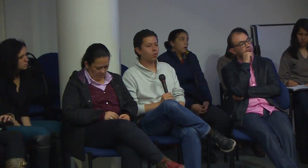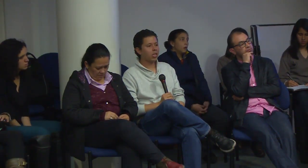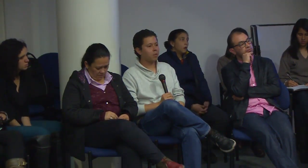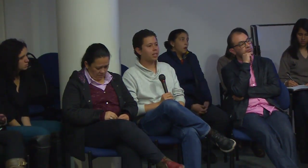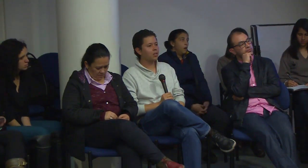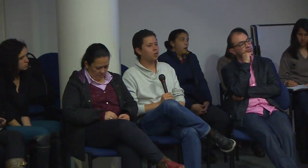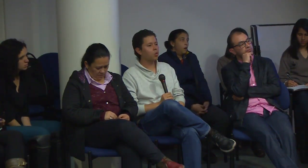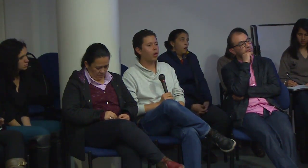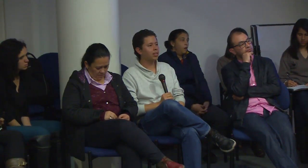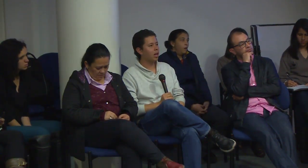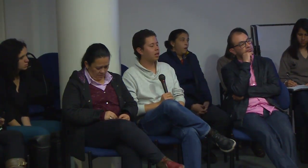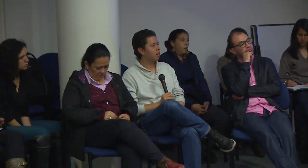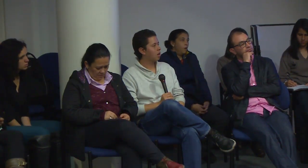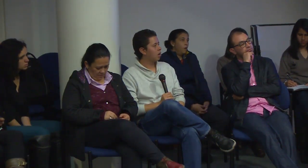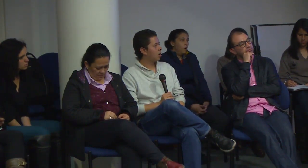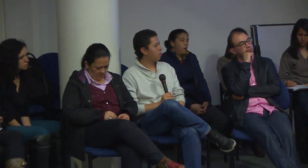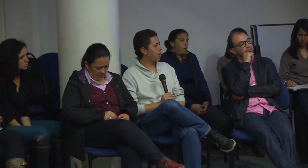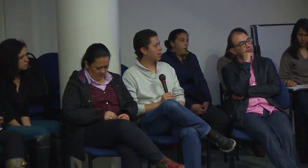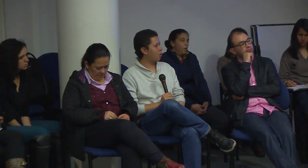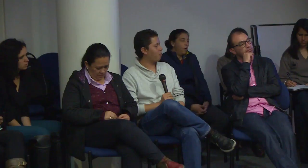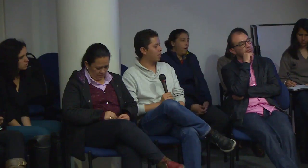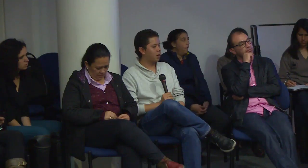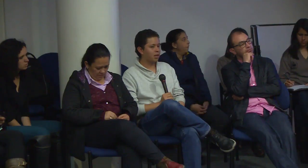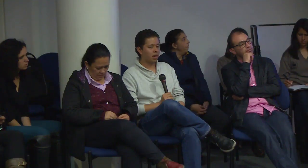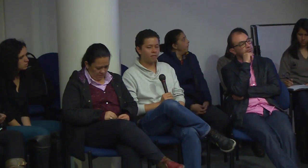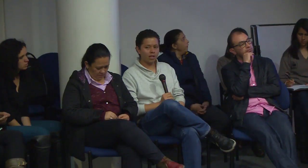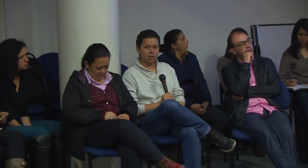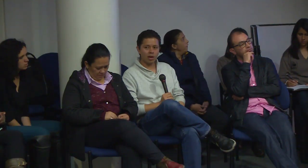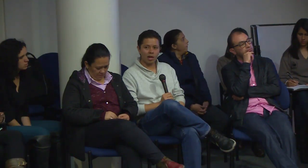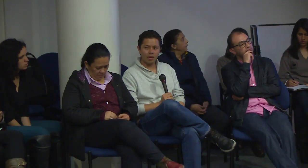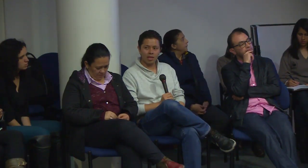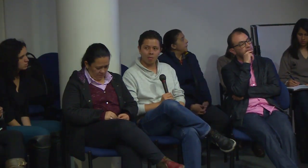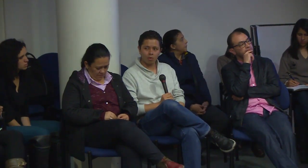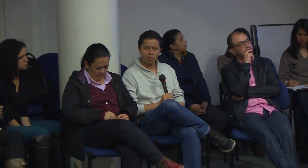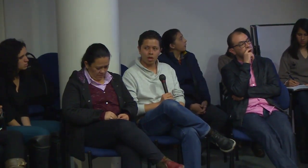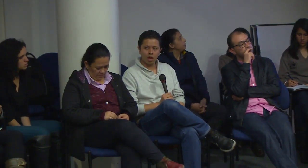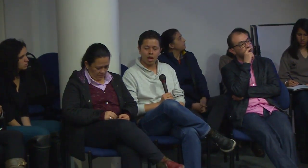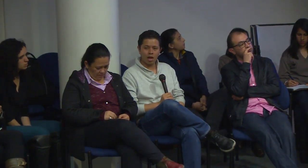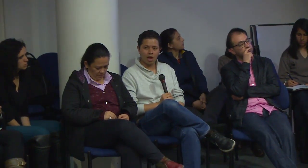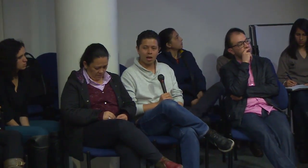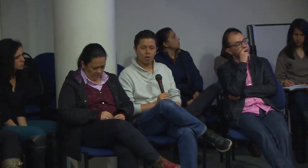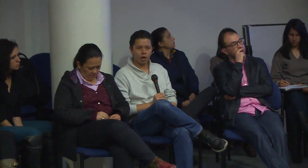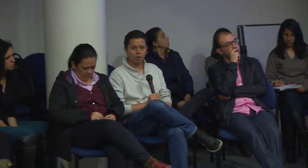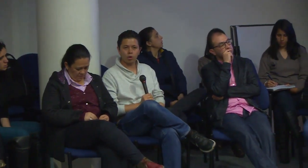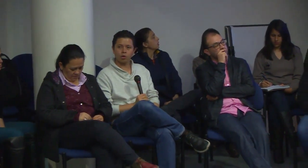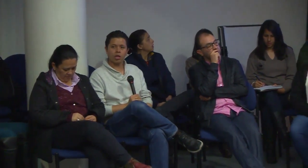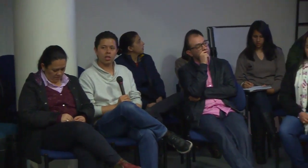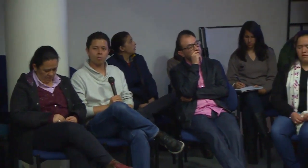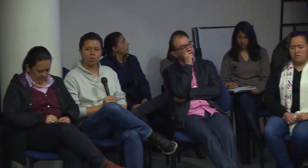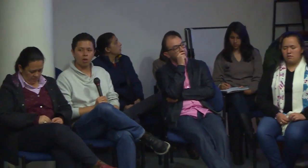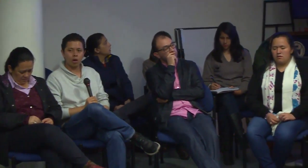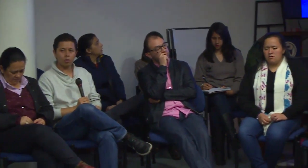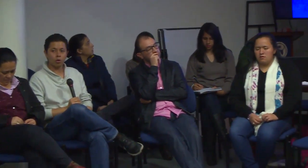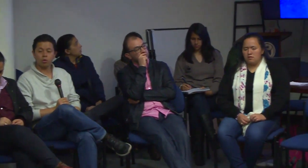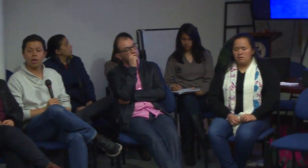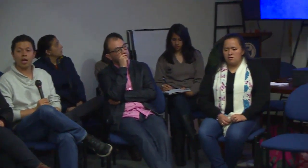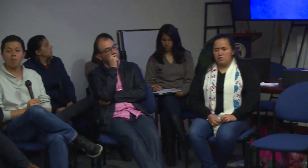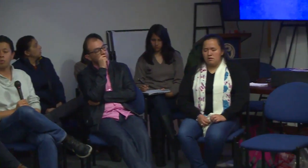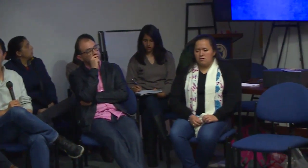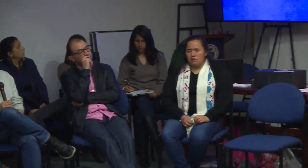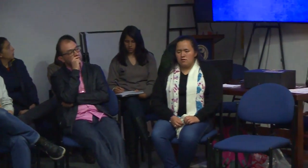que muchas veces nos cuesta, porque esa comprensión, esa reflexión la limitamos a lo que nosotros sentimos y a lo que